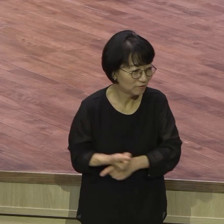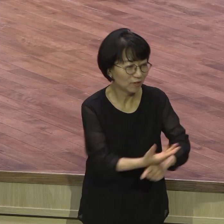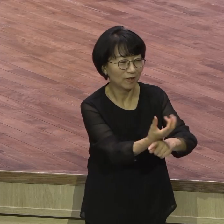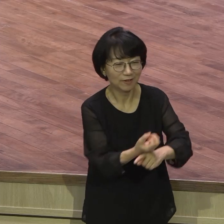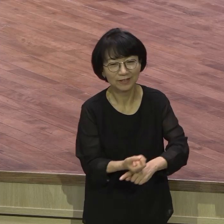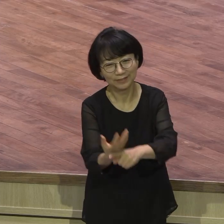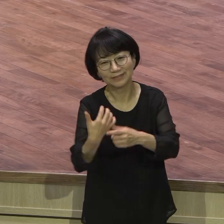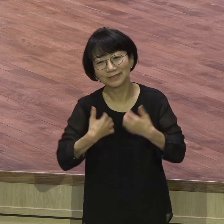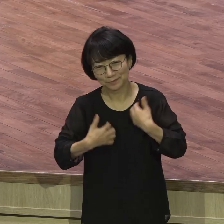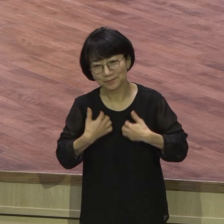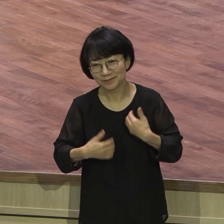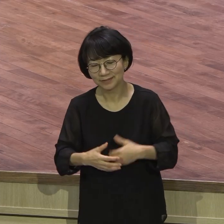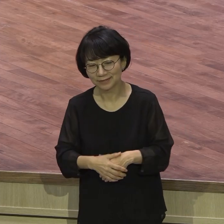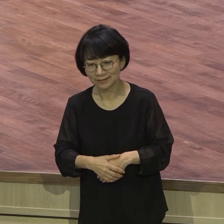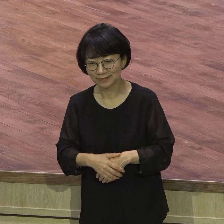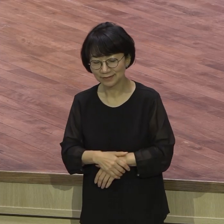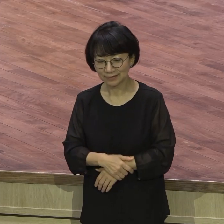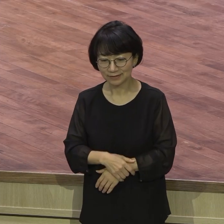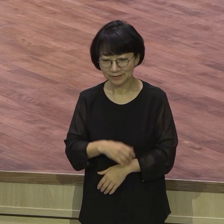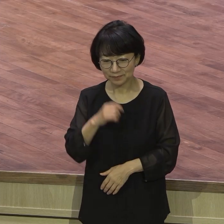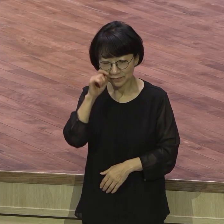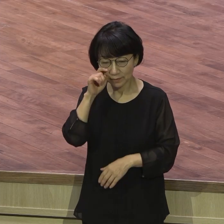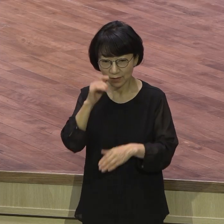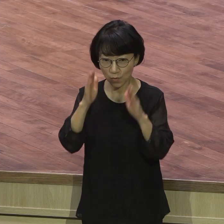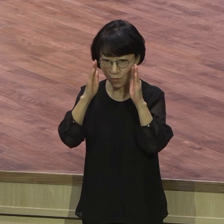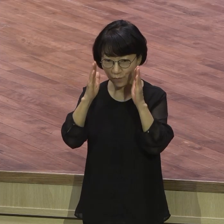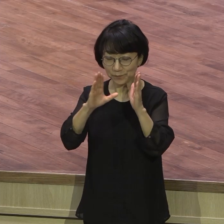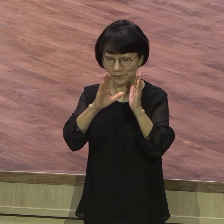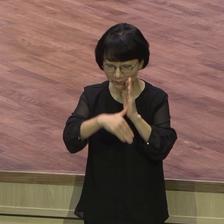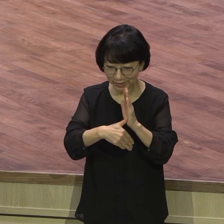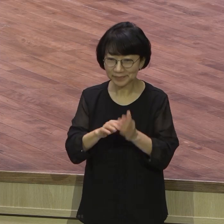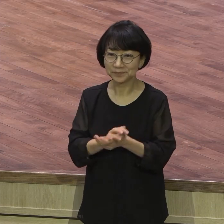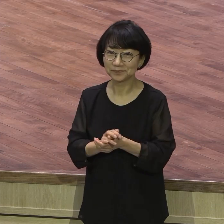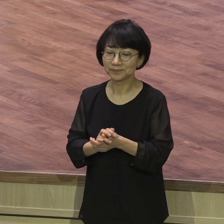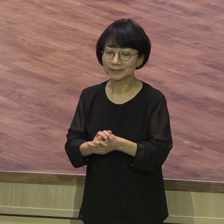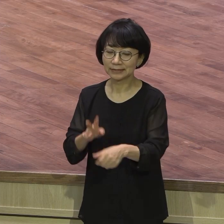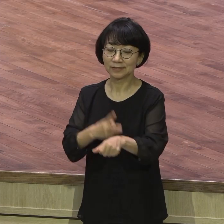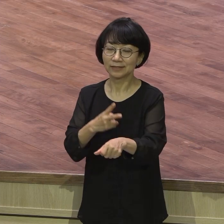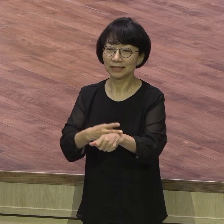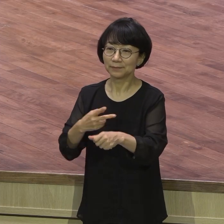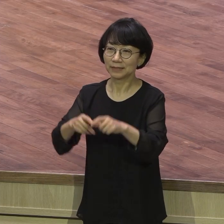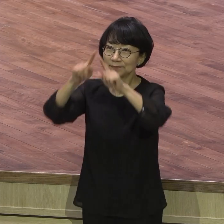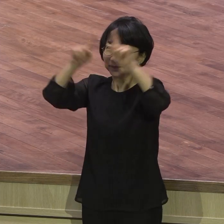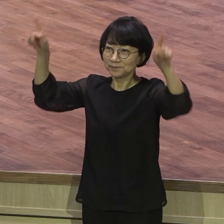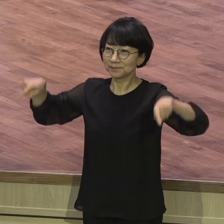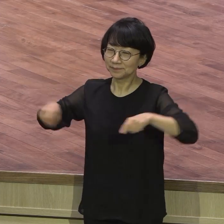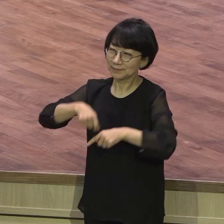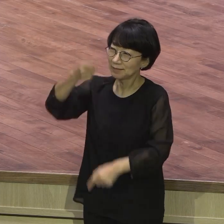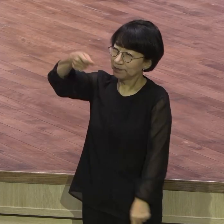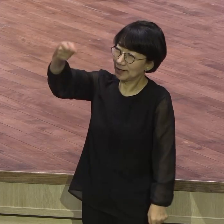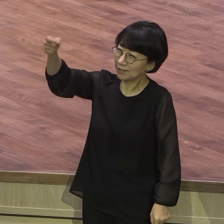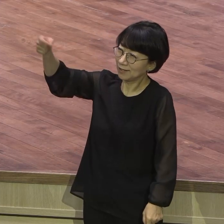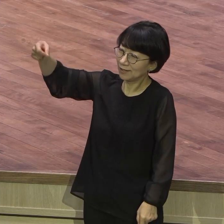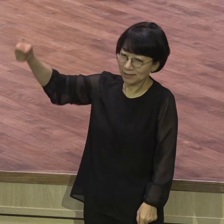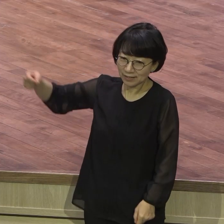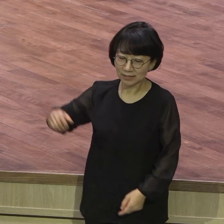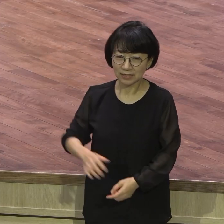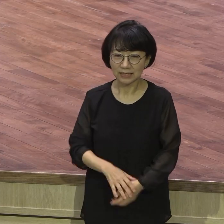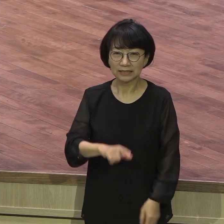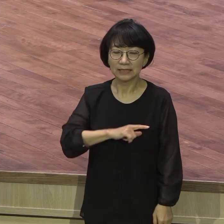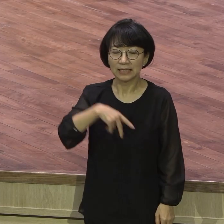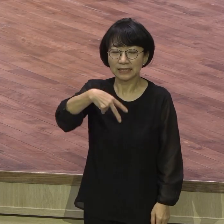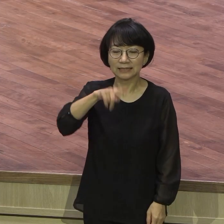수업 시간에요 선생님이 칠판에 글을 이렇게 서서 설명을 하고 있는데 사후중이 손을